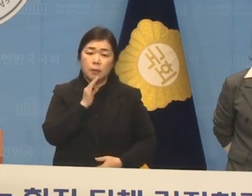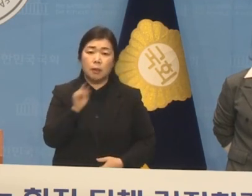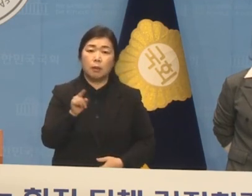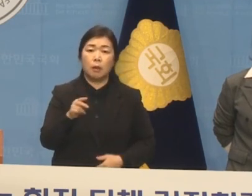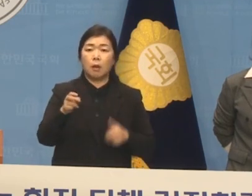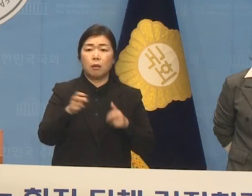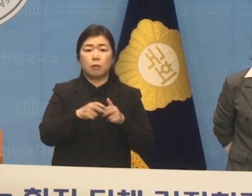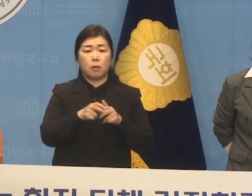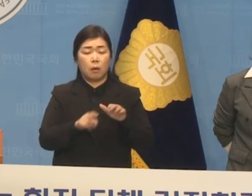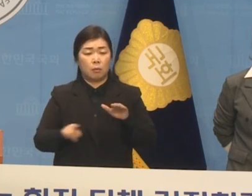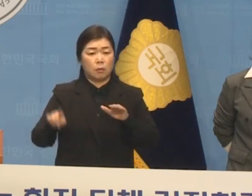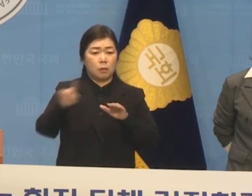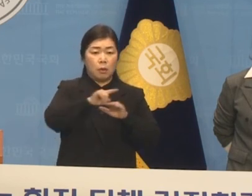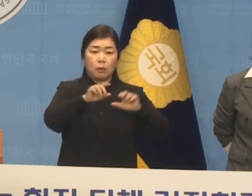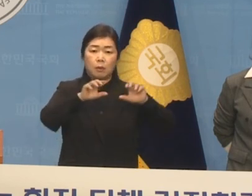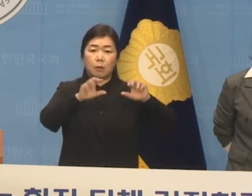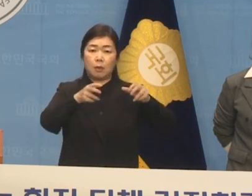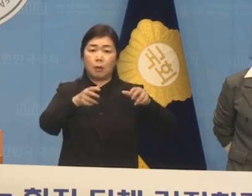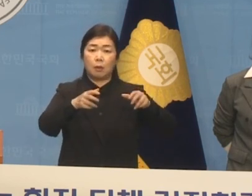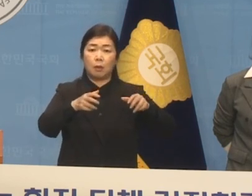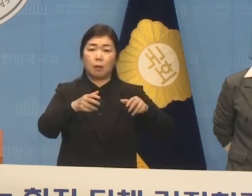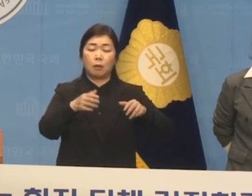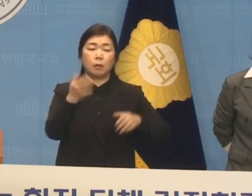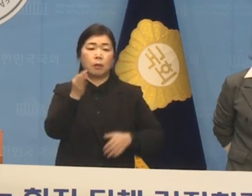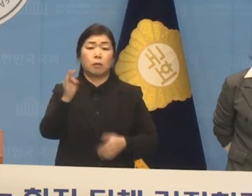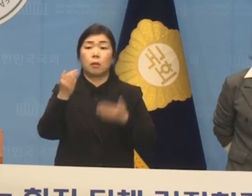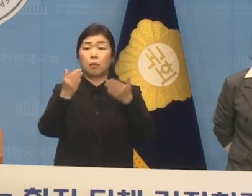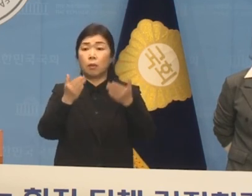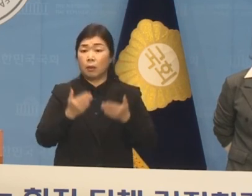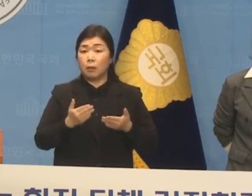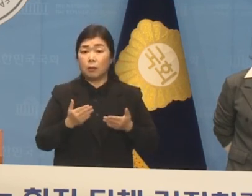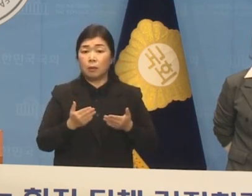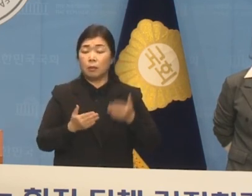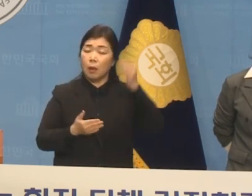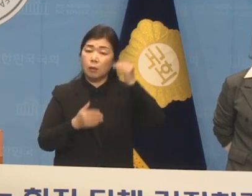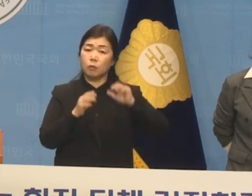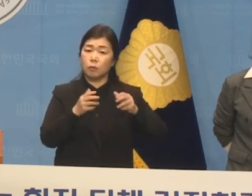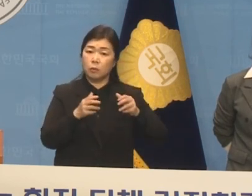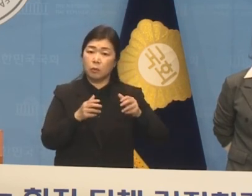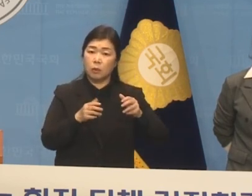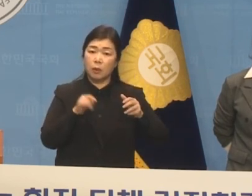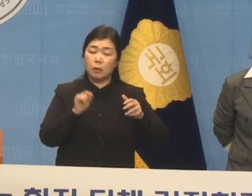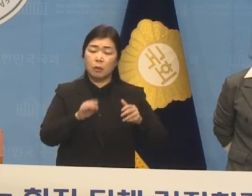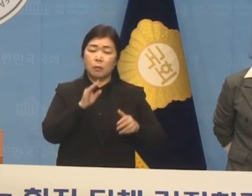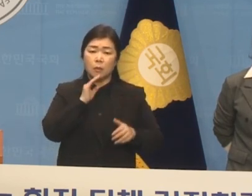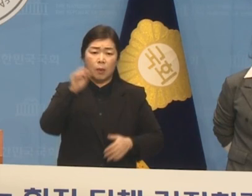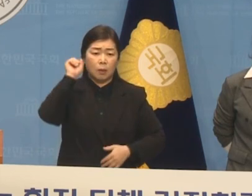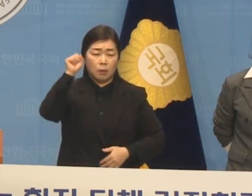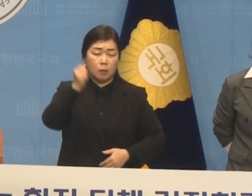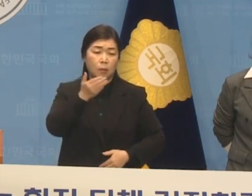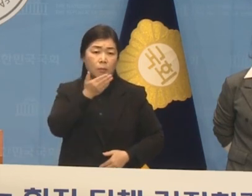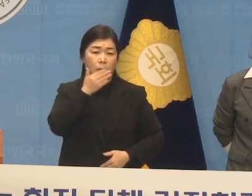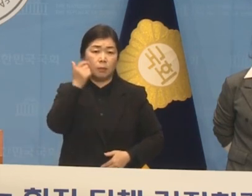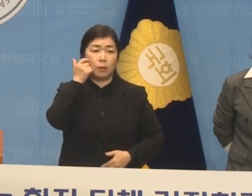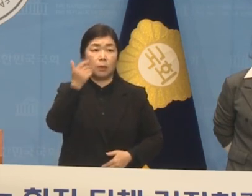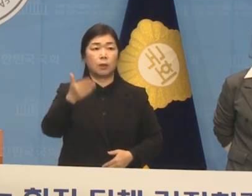의료 선진국으로 인정받는 대한민국에서 일어날 수 있는 일인지